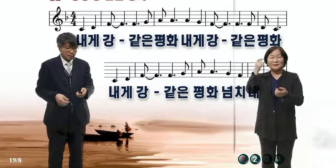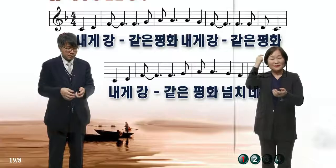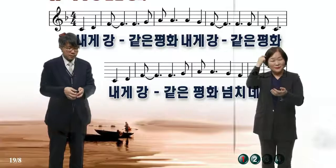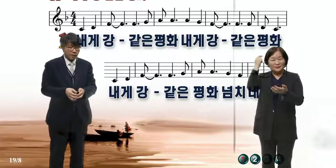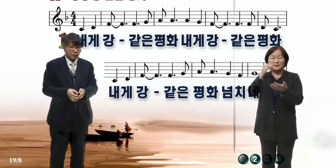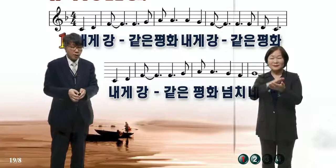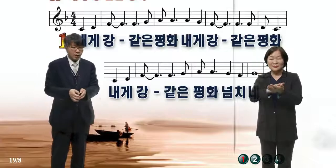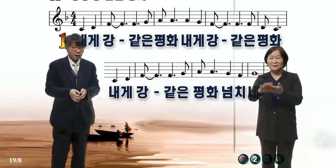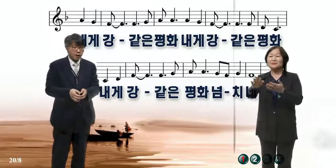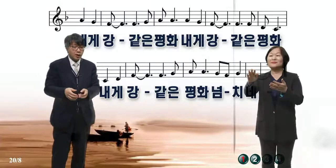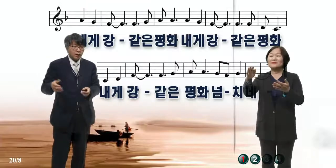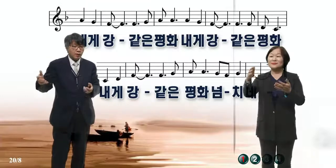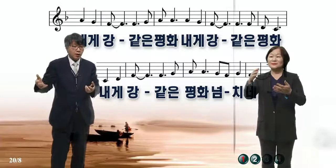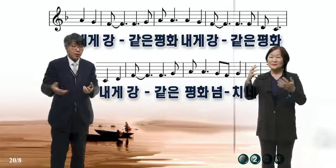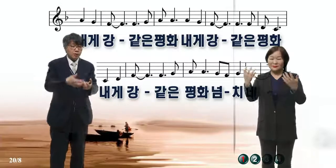같은 평화